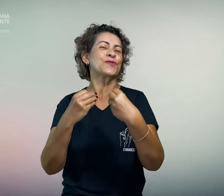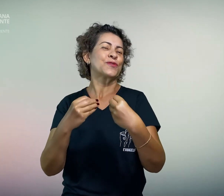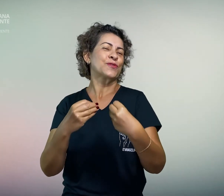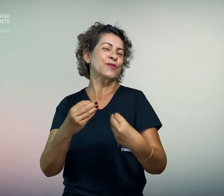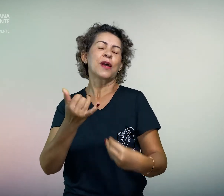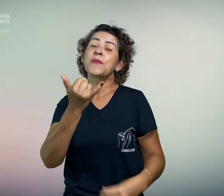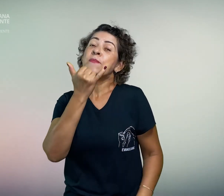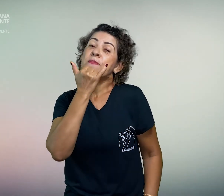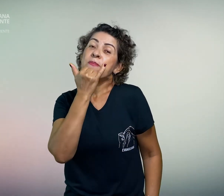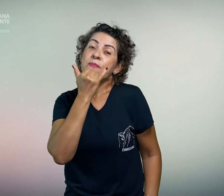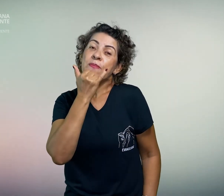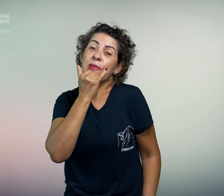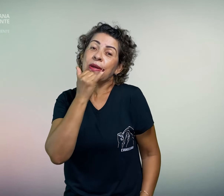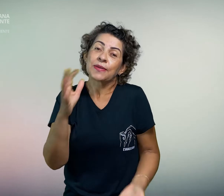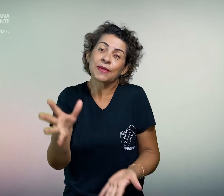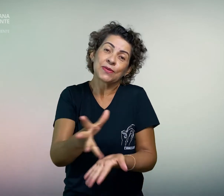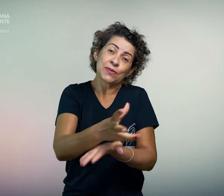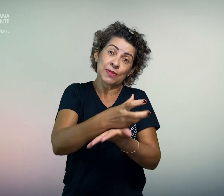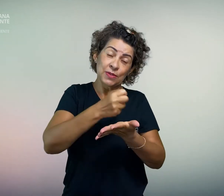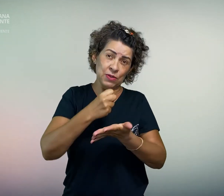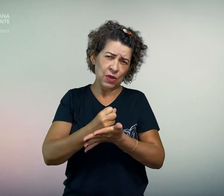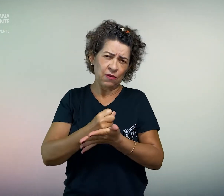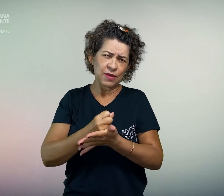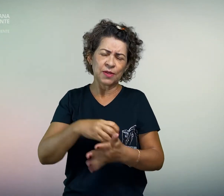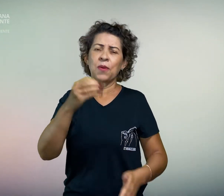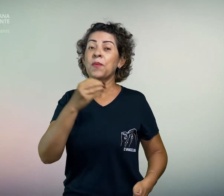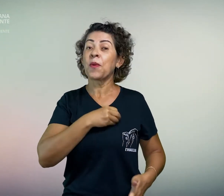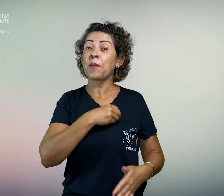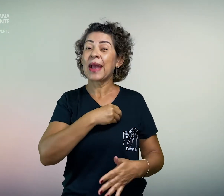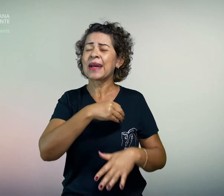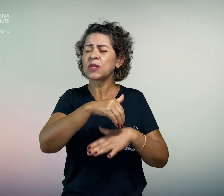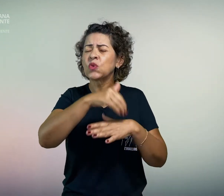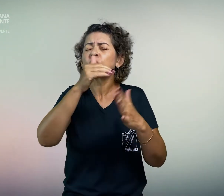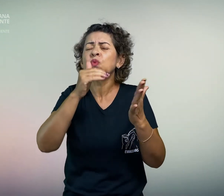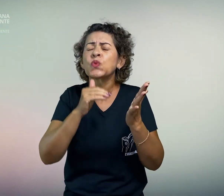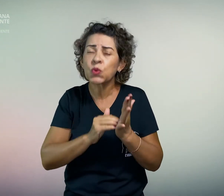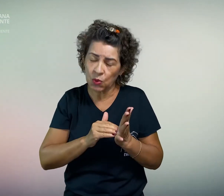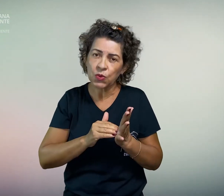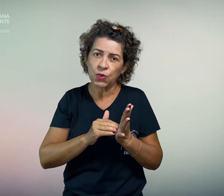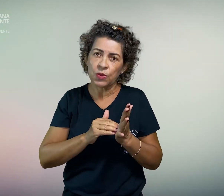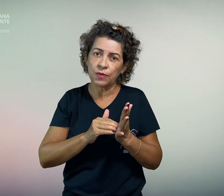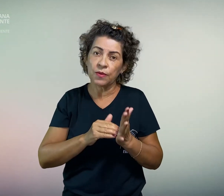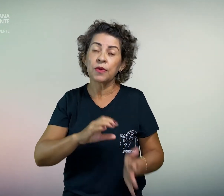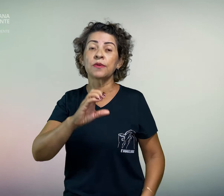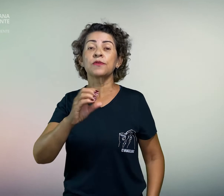Jesus nos oferece o perdão e a salvação para todos os nossos pecados.